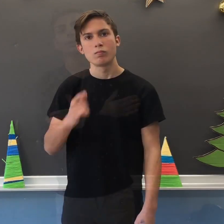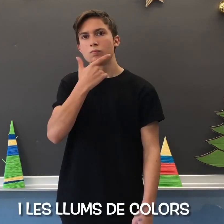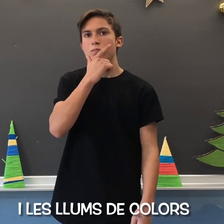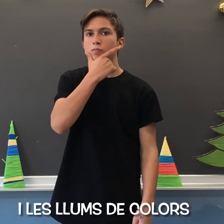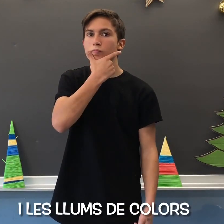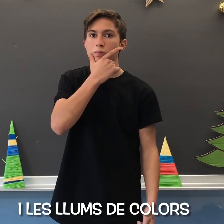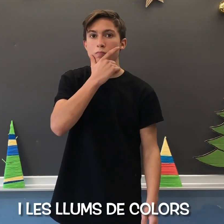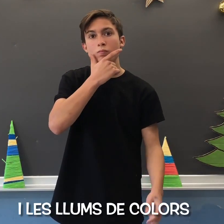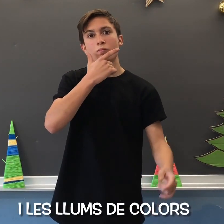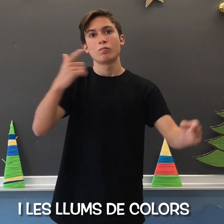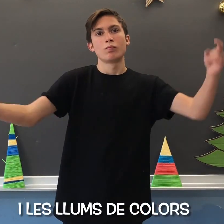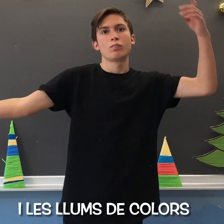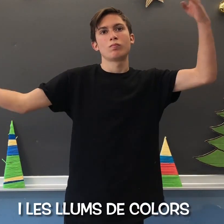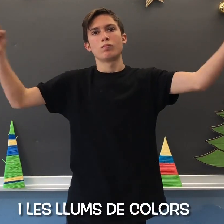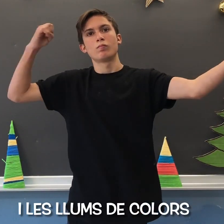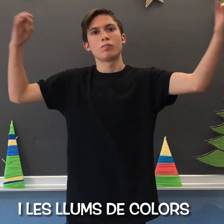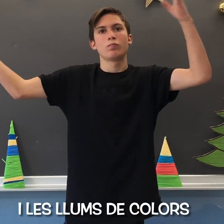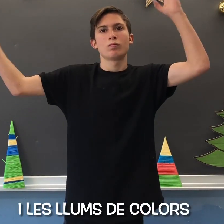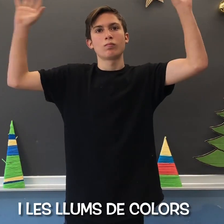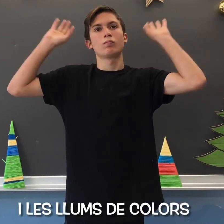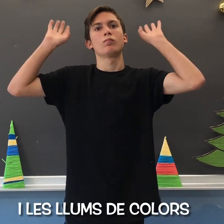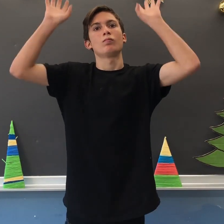les llums de colors